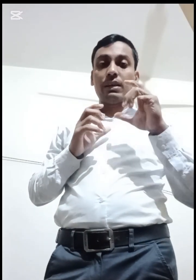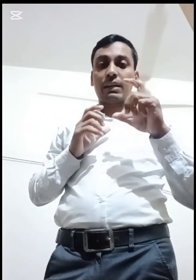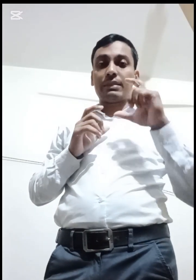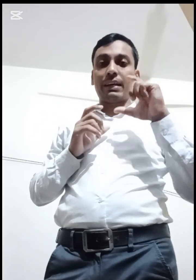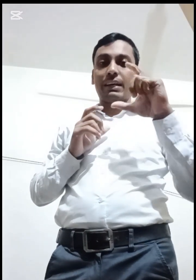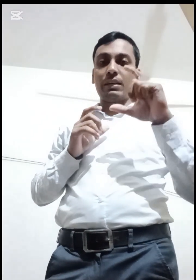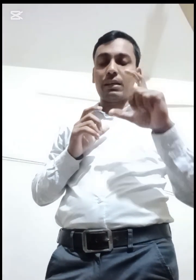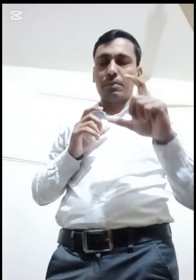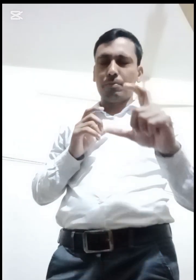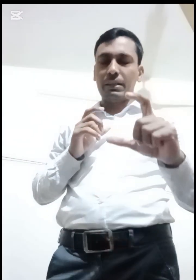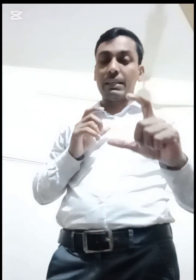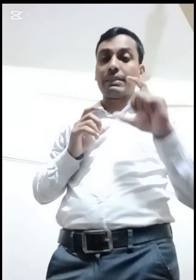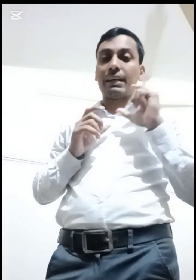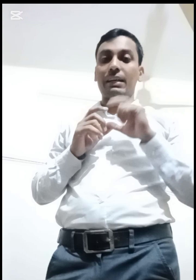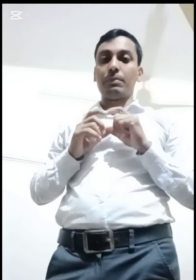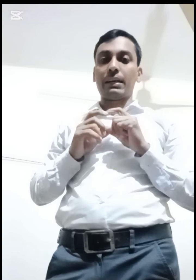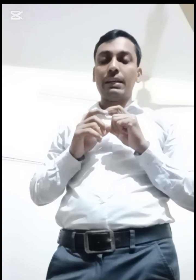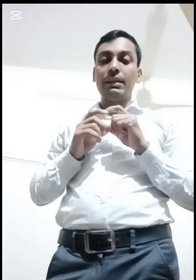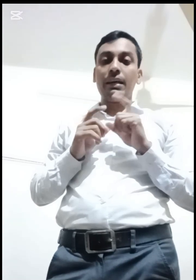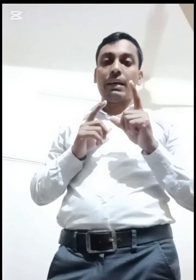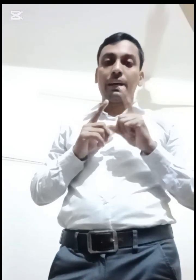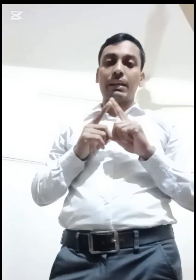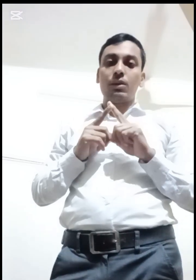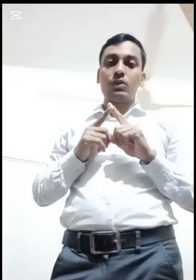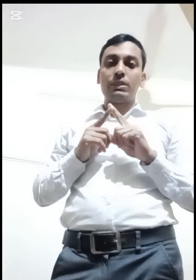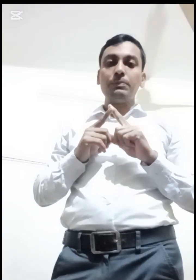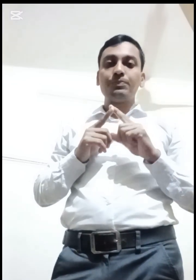একটা সার্কিট মিনিয়েচার সার্কিট ব্রেকার। একটা হচ্ছে